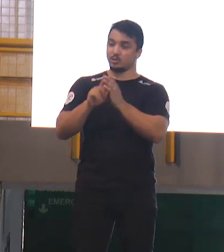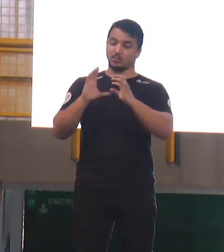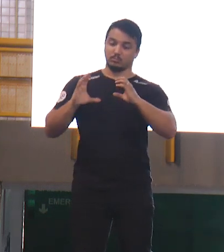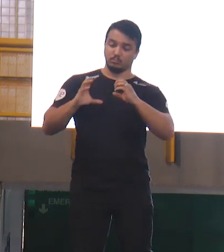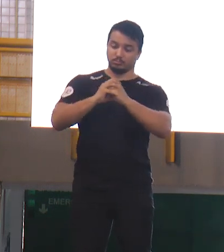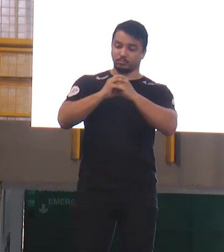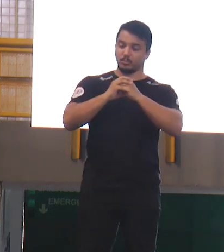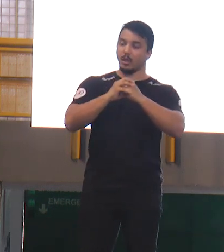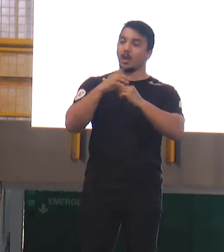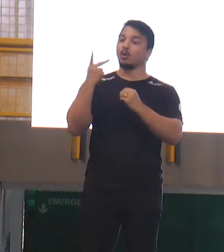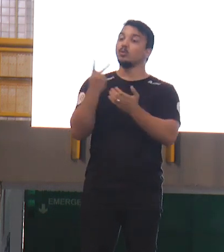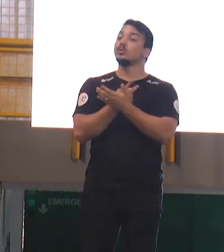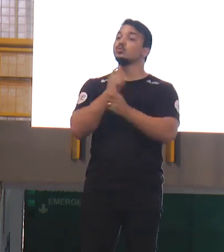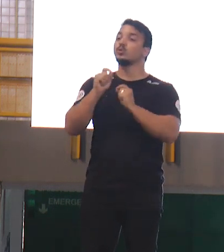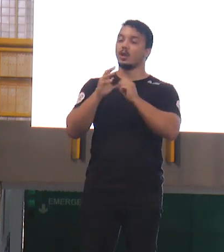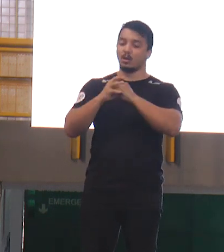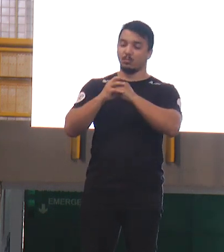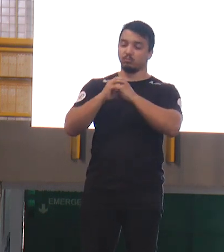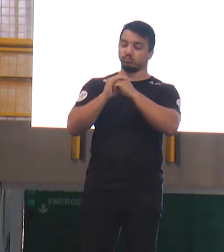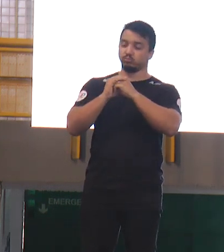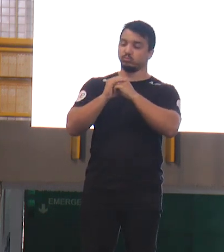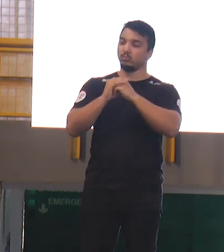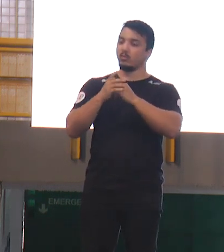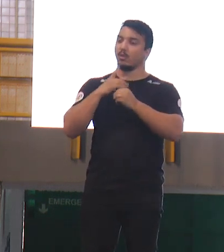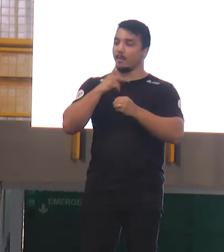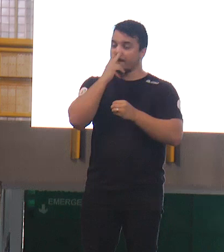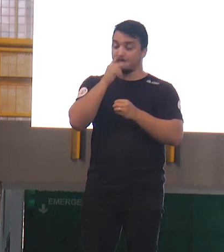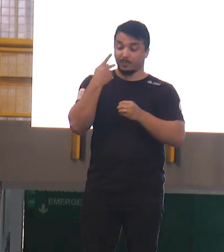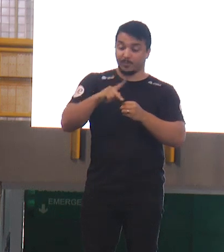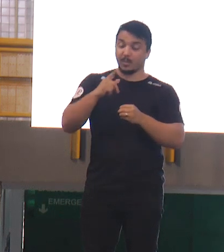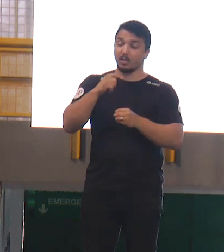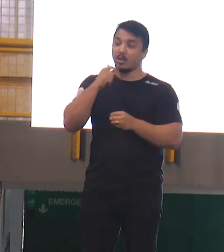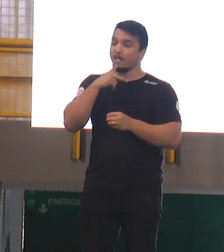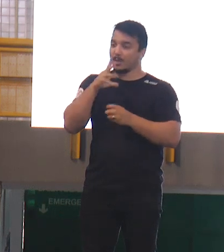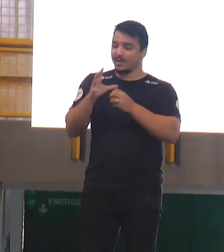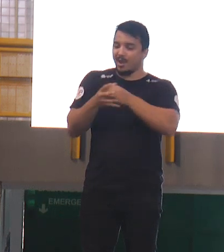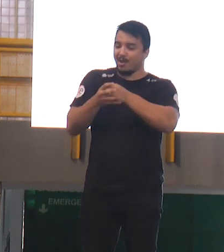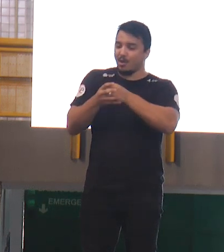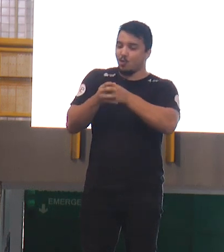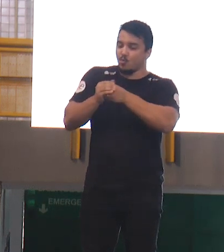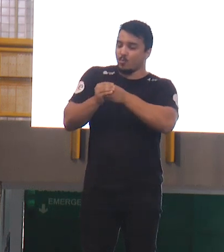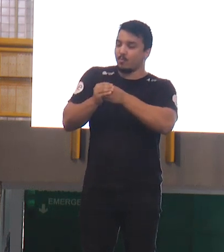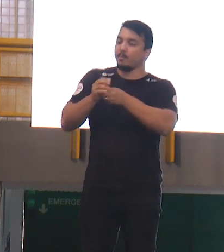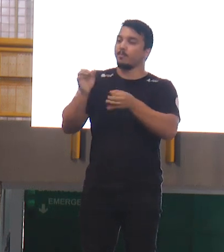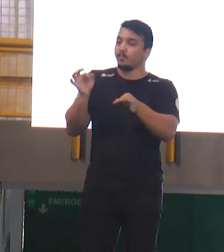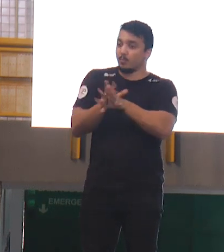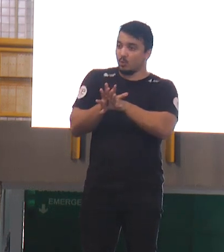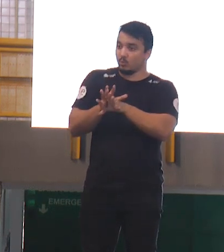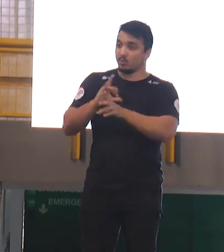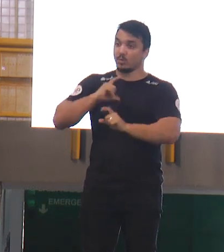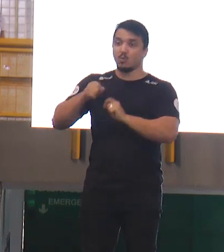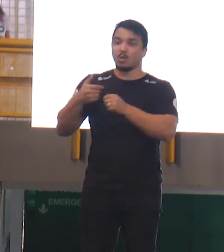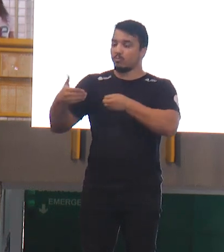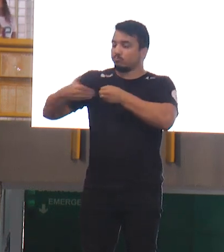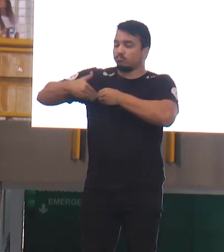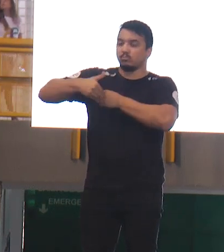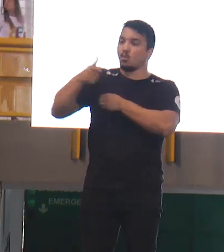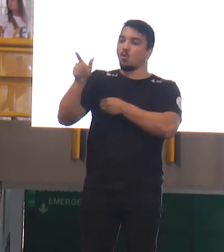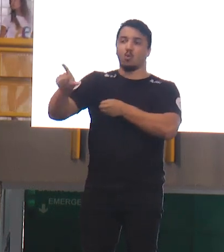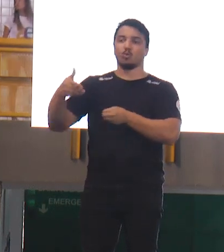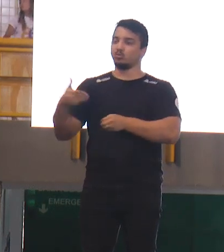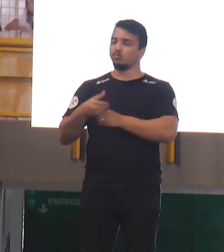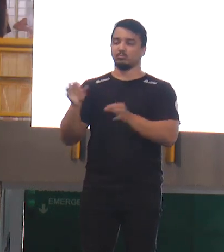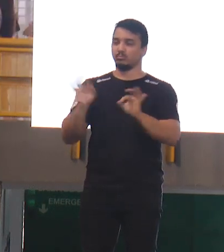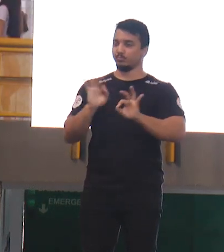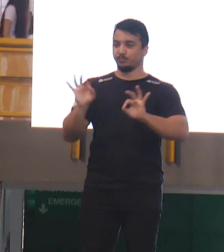de cargas, o que vai acontecer? O gameta feminino vai se fechar completamente, impedindo a entrada de